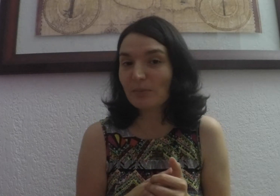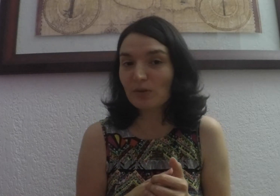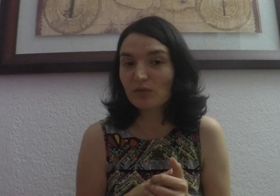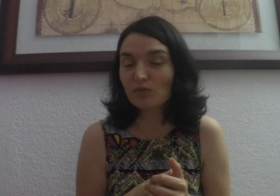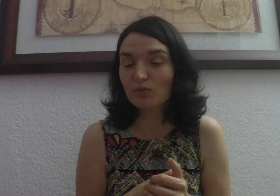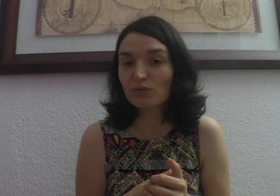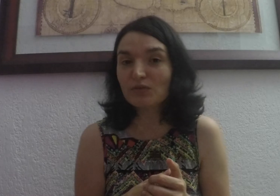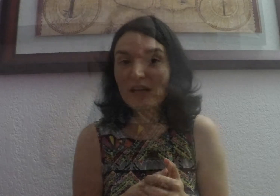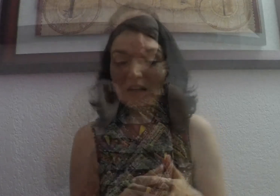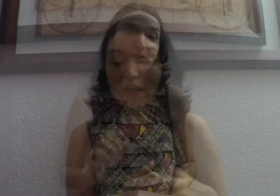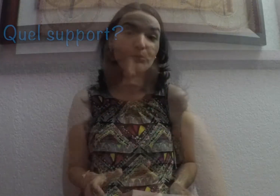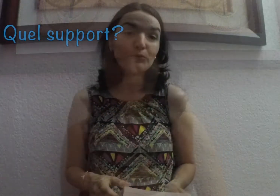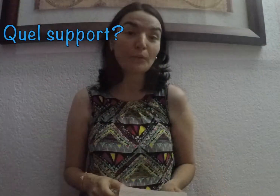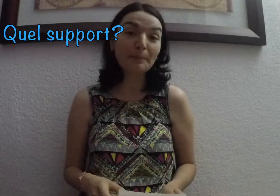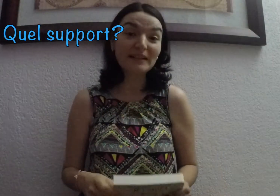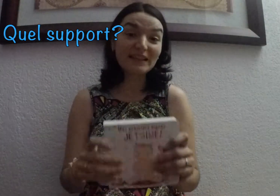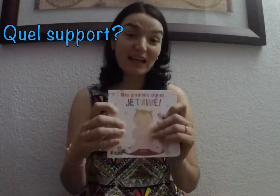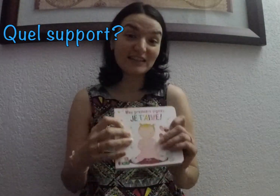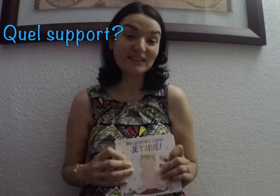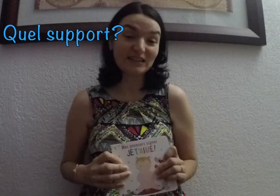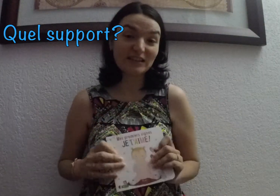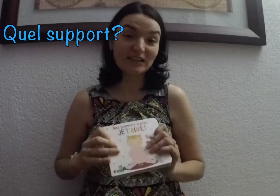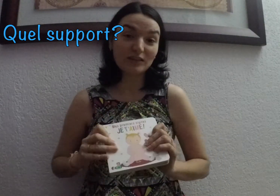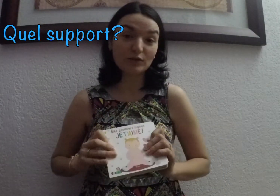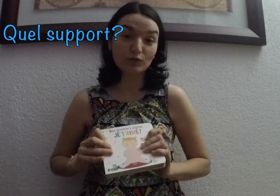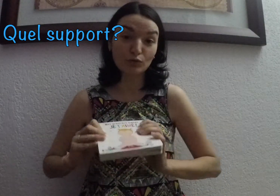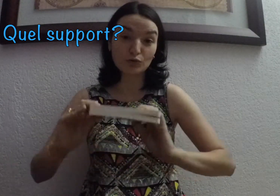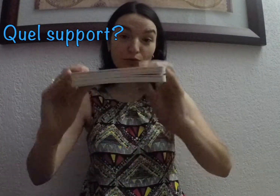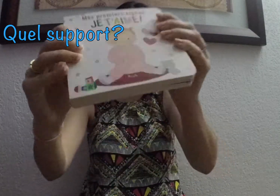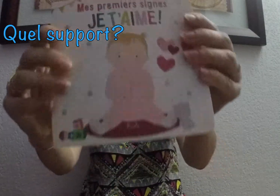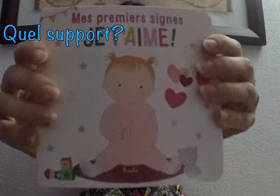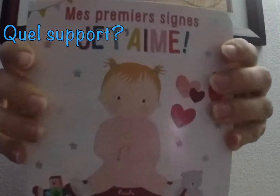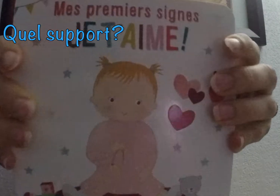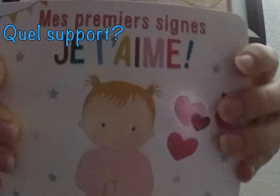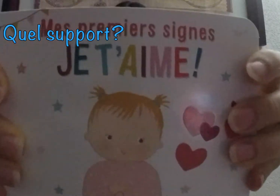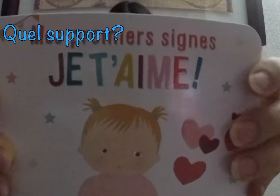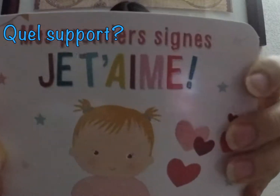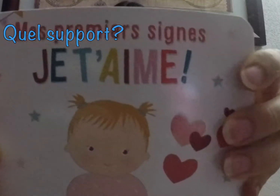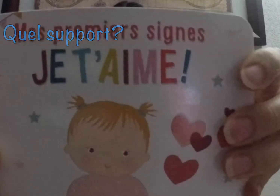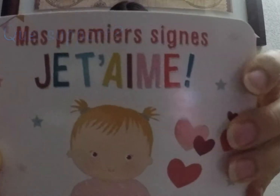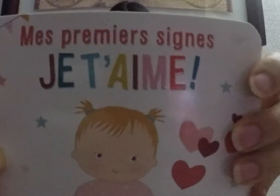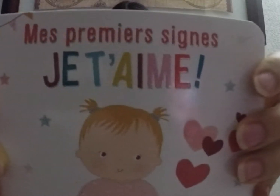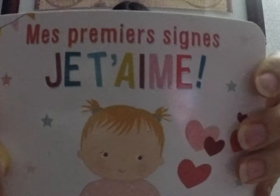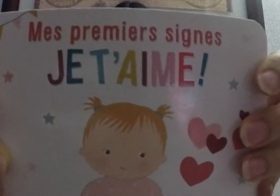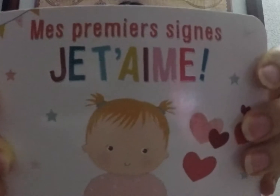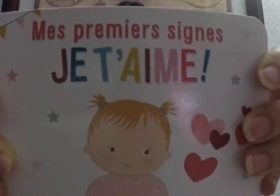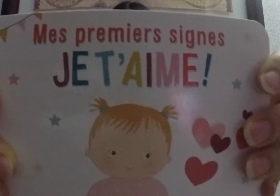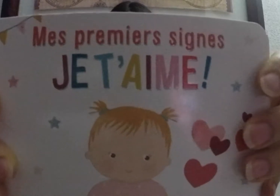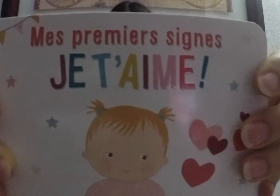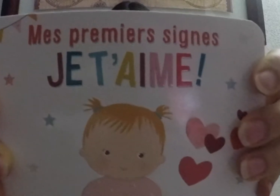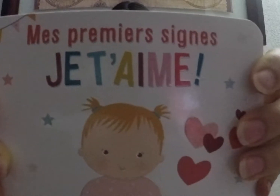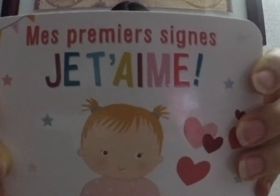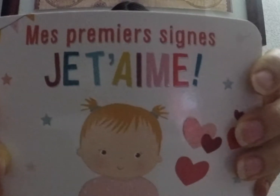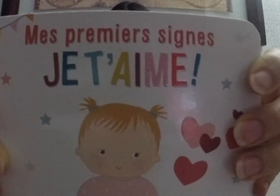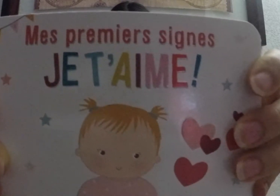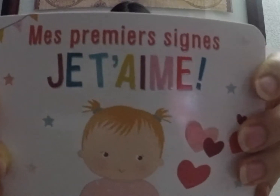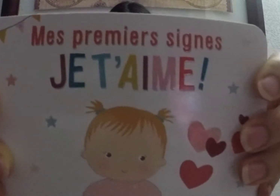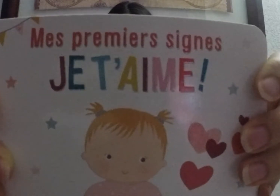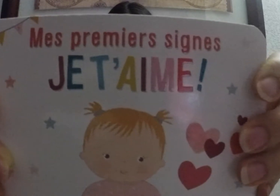important de faire. Donc, pour m'aider à signer, donc je me suis aidée de ce petit livre Mes premiers signes